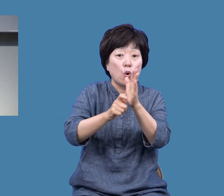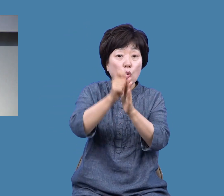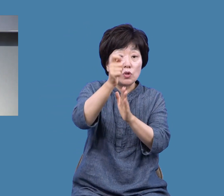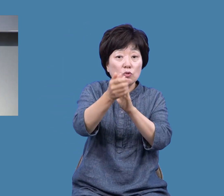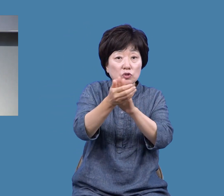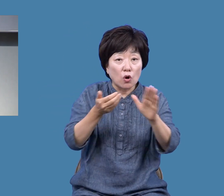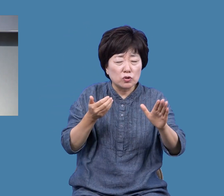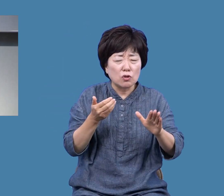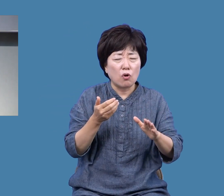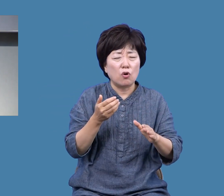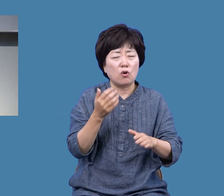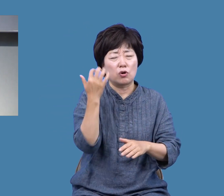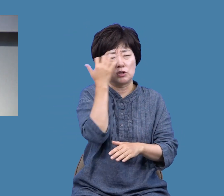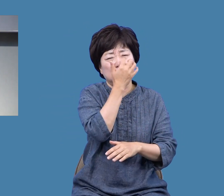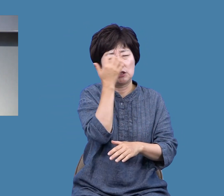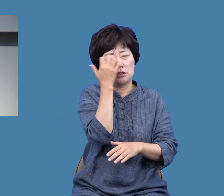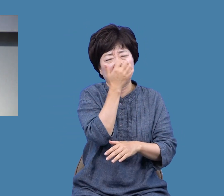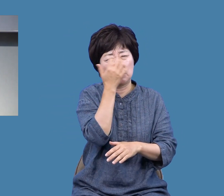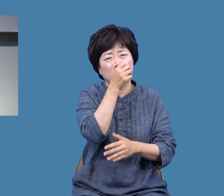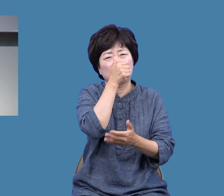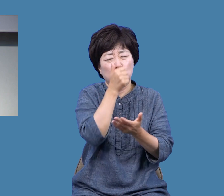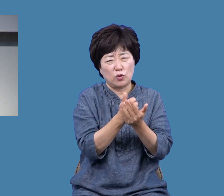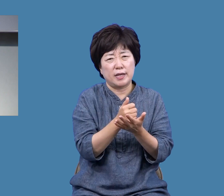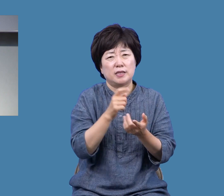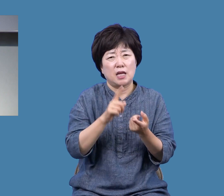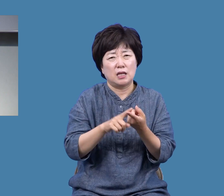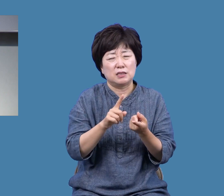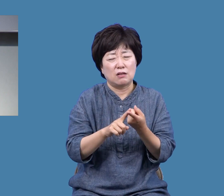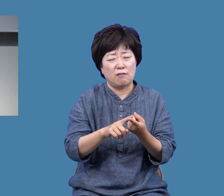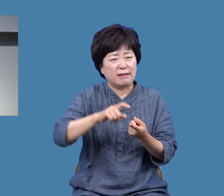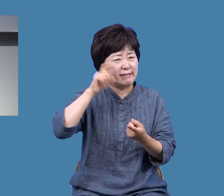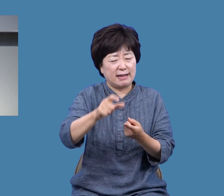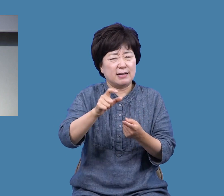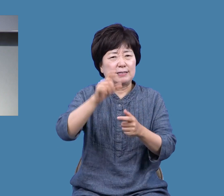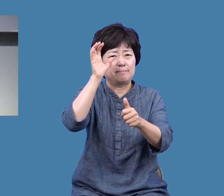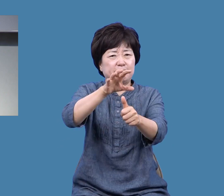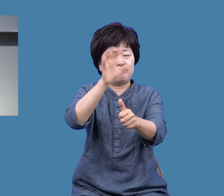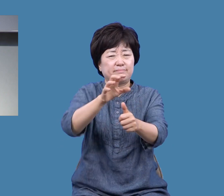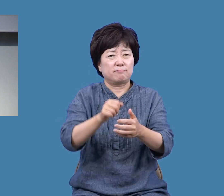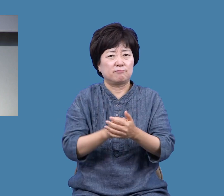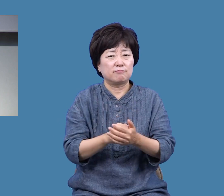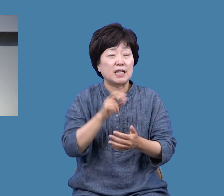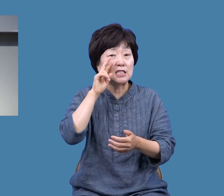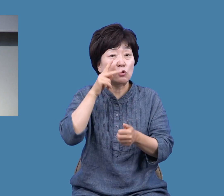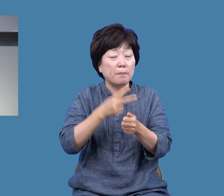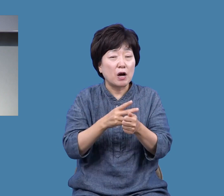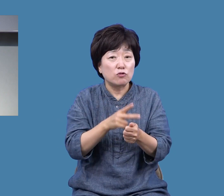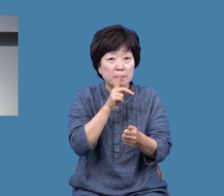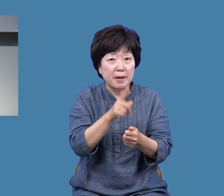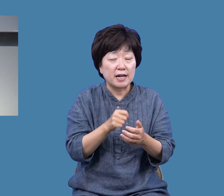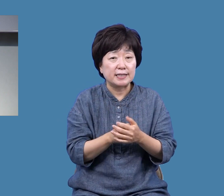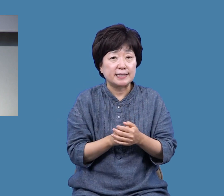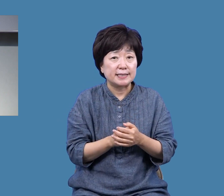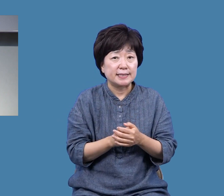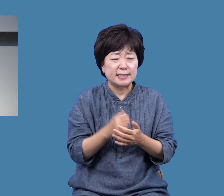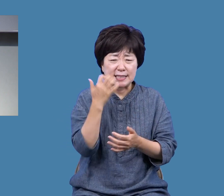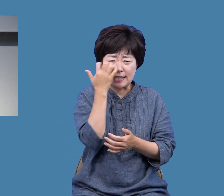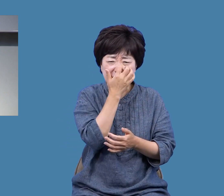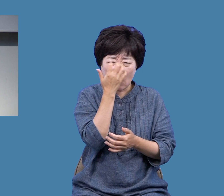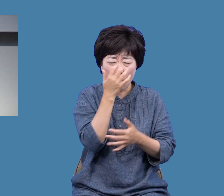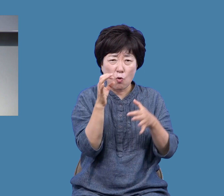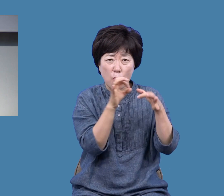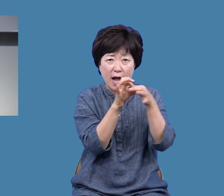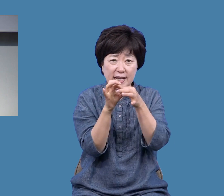고린도전서에서는 음란에 대해서 성적인 죄에 대해서 굉장히 강하게 질타합니다. 그러면서 바울이 이